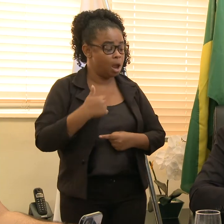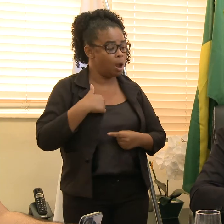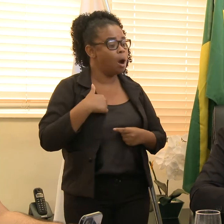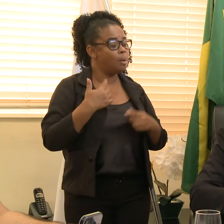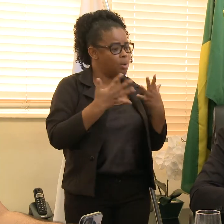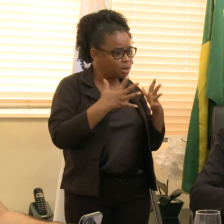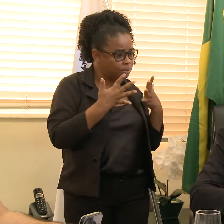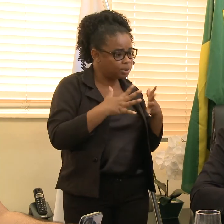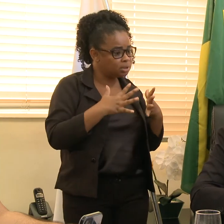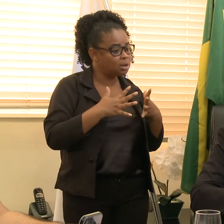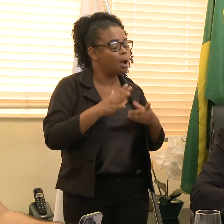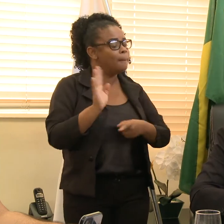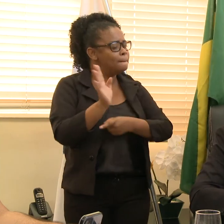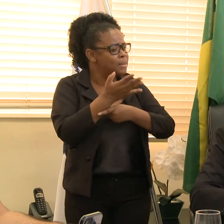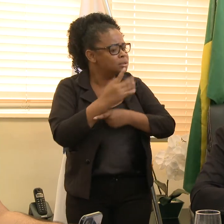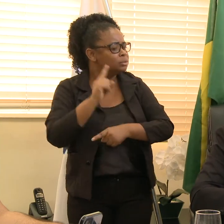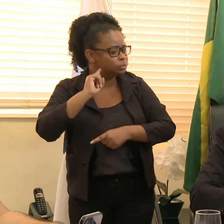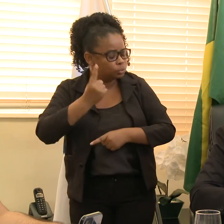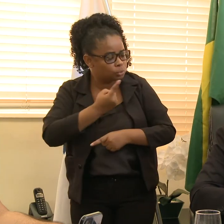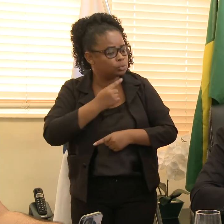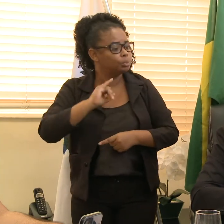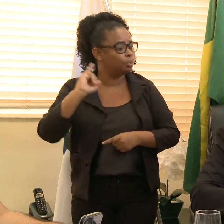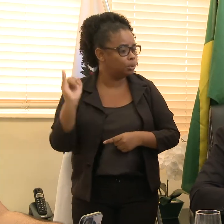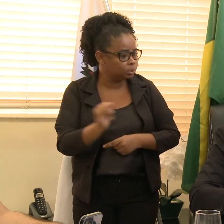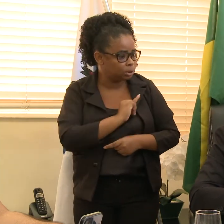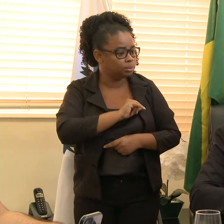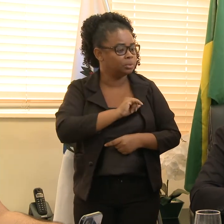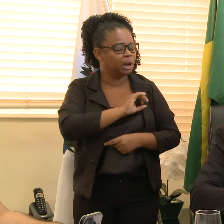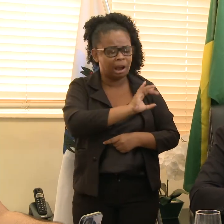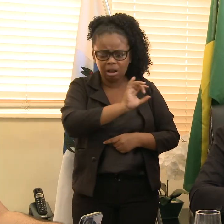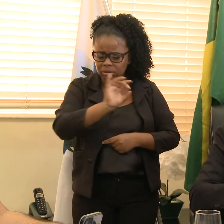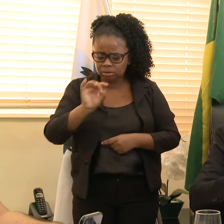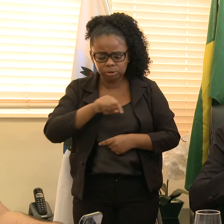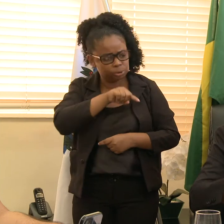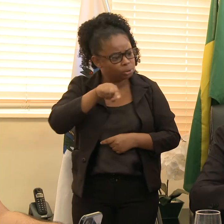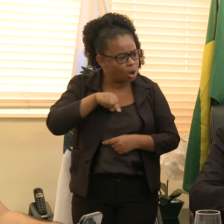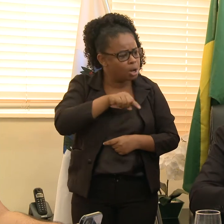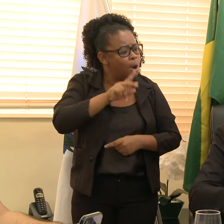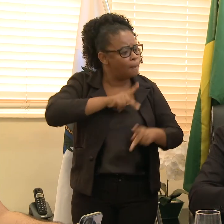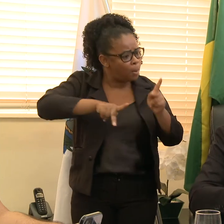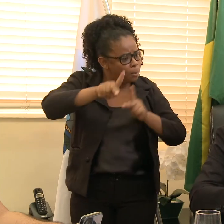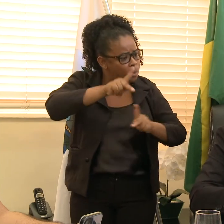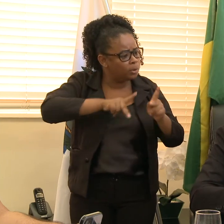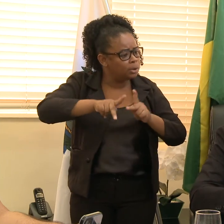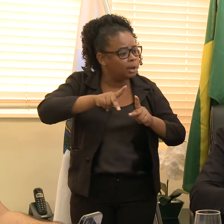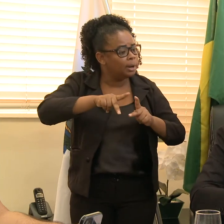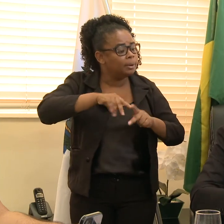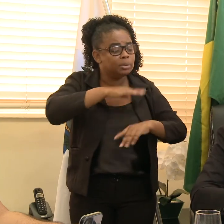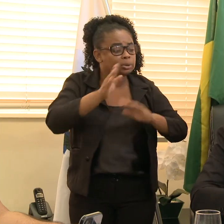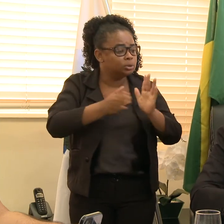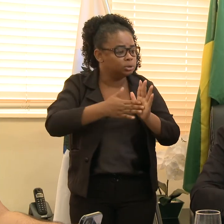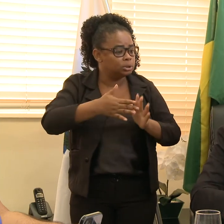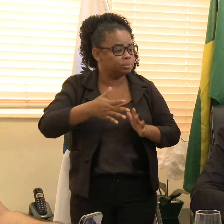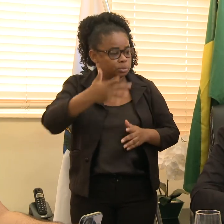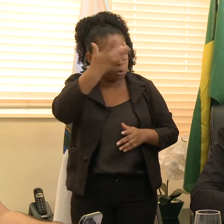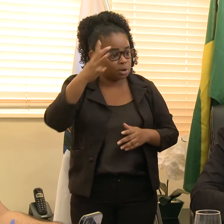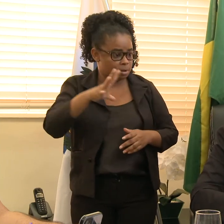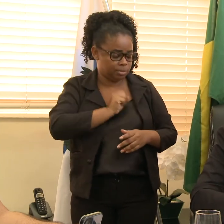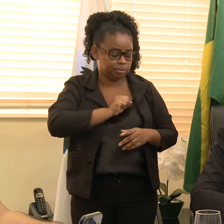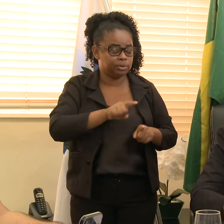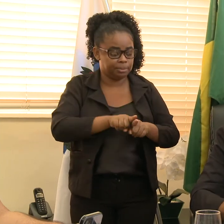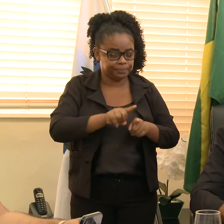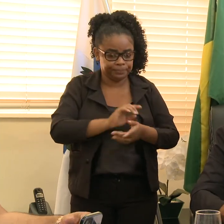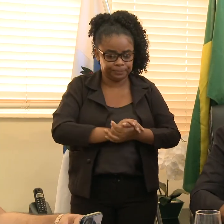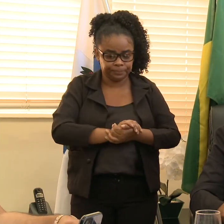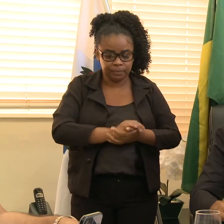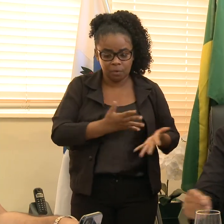isso. Essa bandeira é muito importante para todos nós, para toda a população e para aqueles que amamos também. Convido agora o